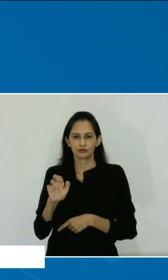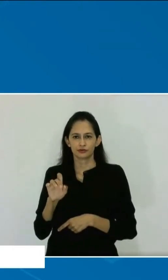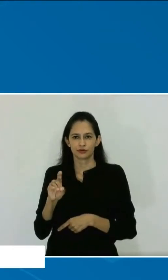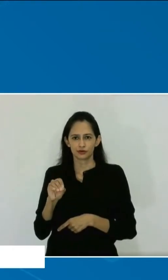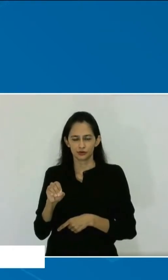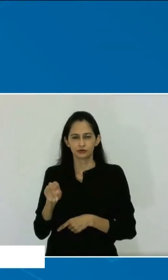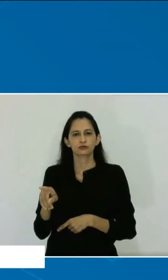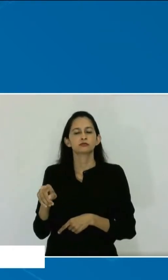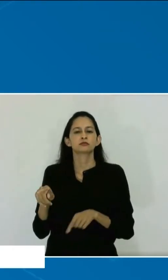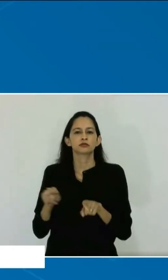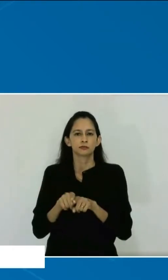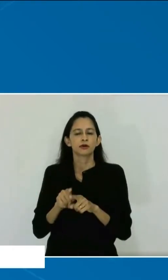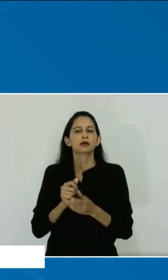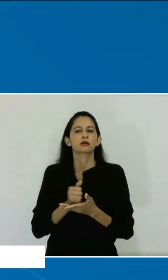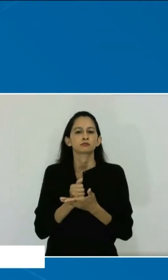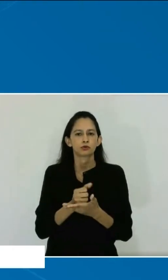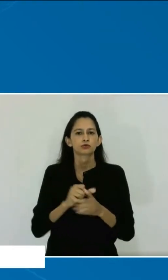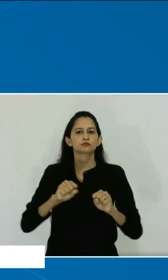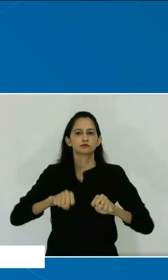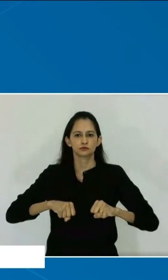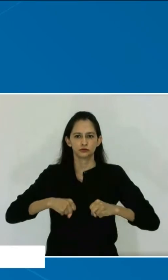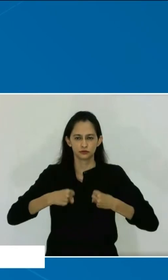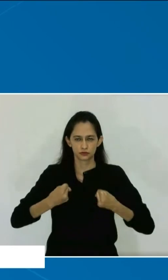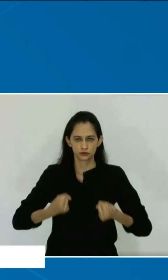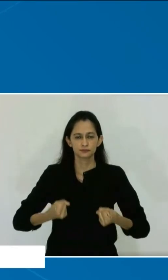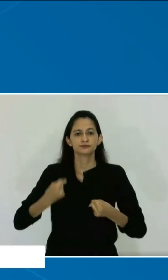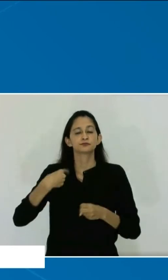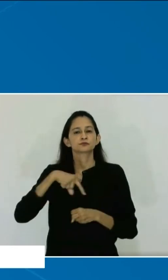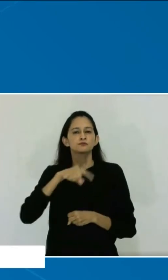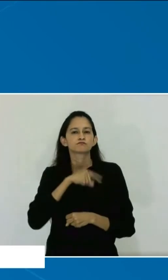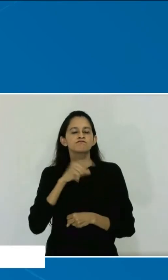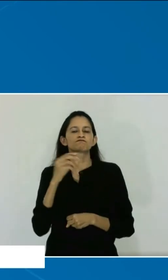os reitores estão empenhados para que a gente consiga mudar esse